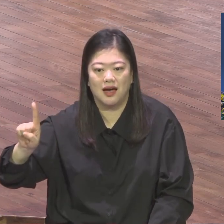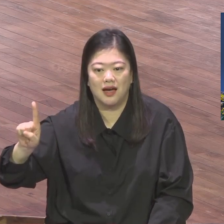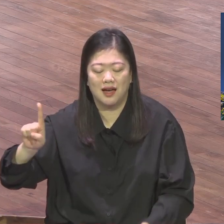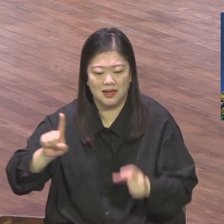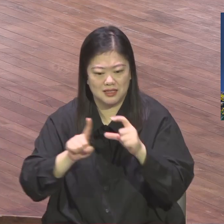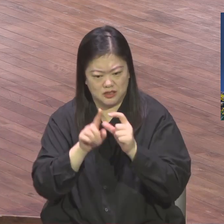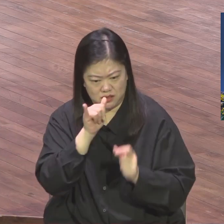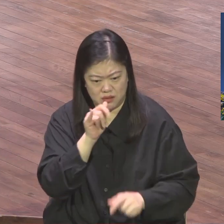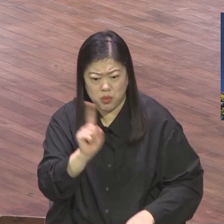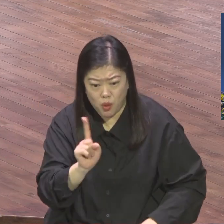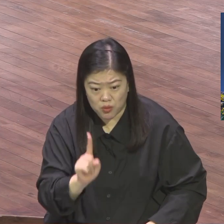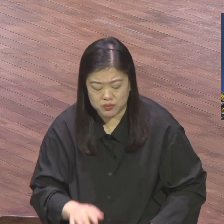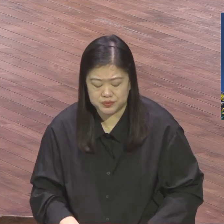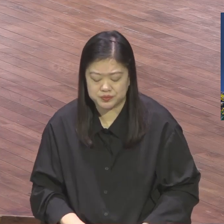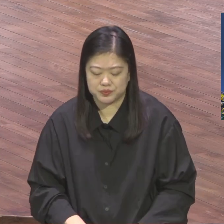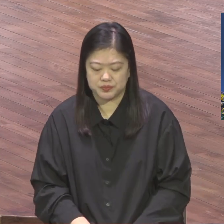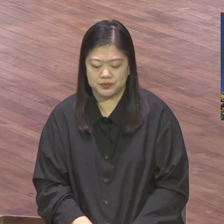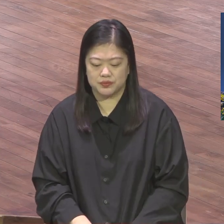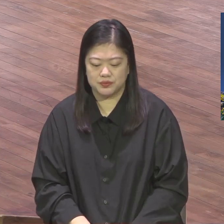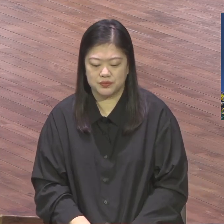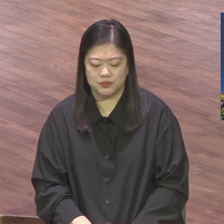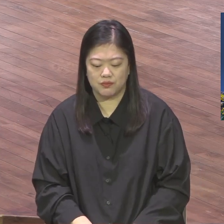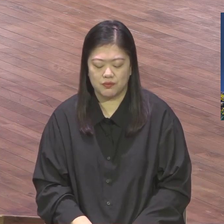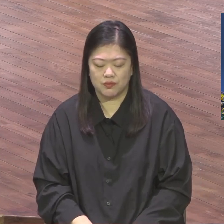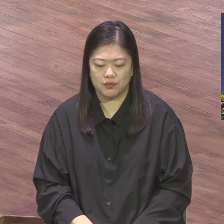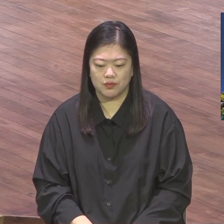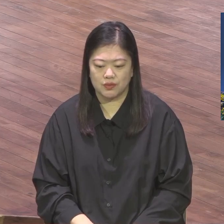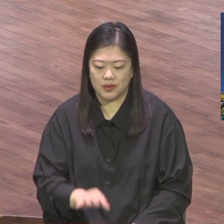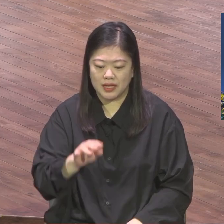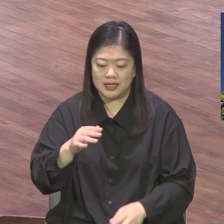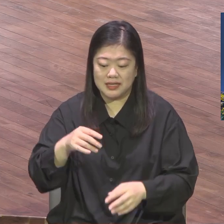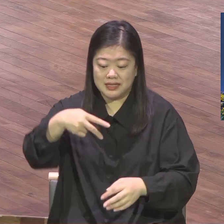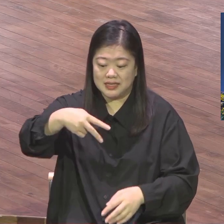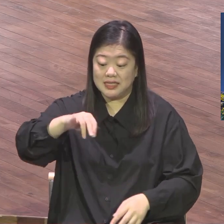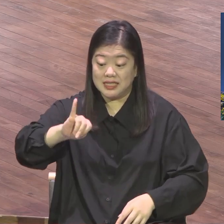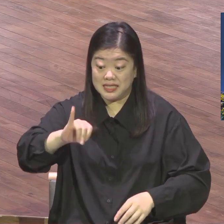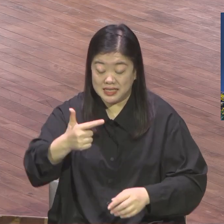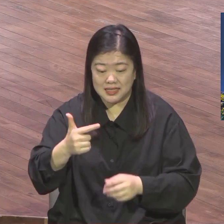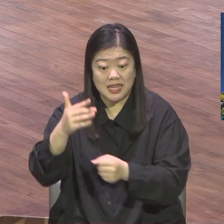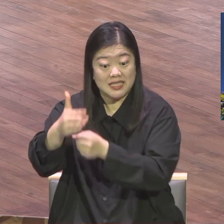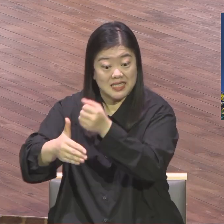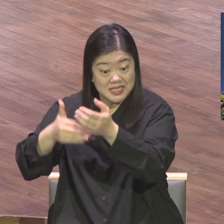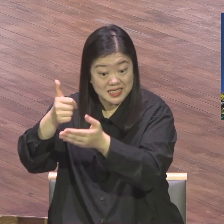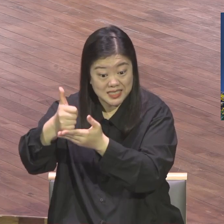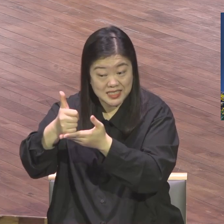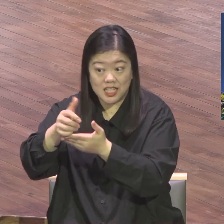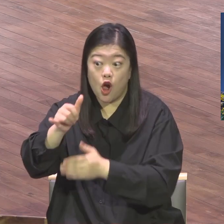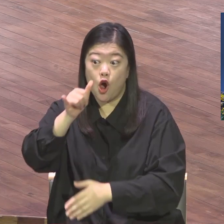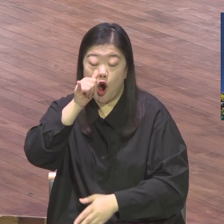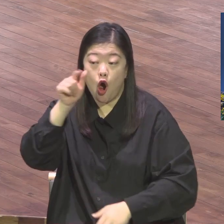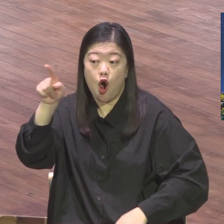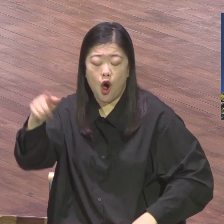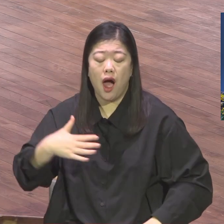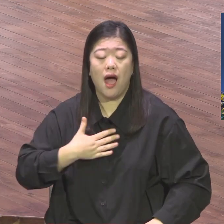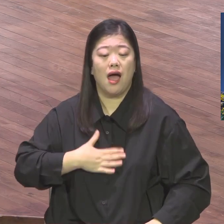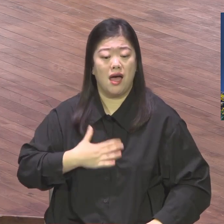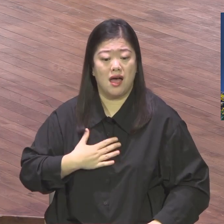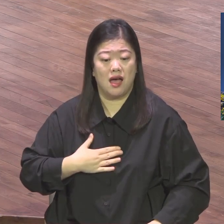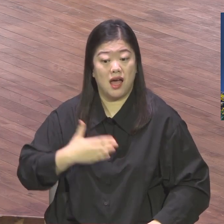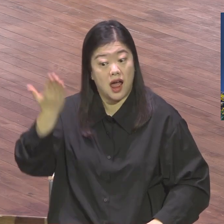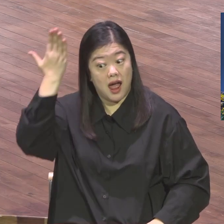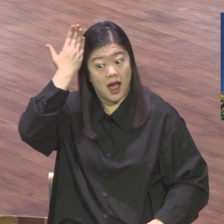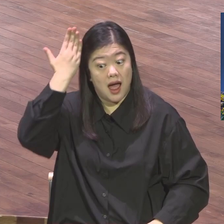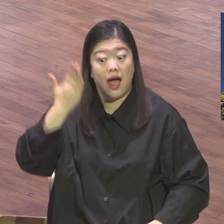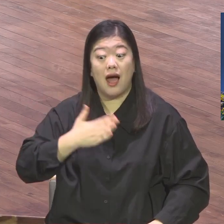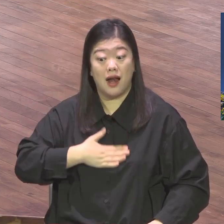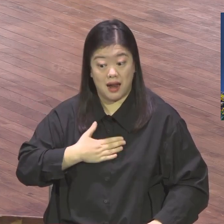관념으로 하나님이 계시다는 것을 믿지만은 실제 생활에서는